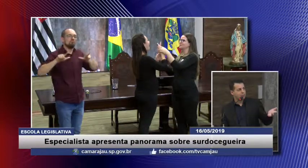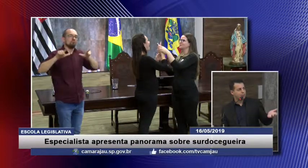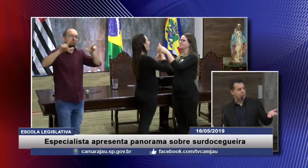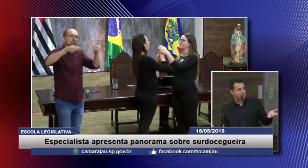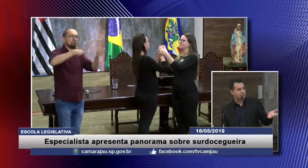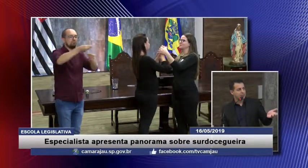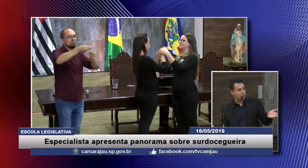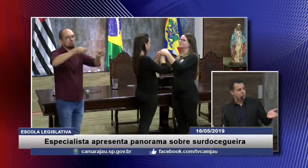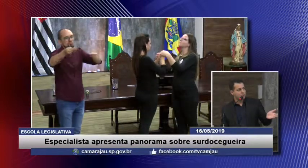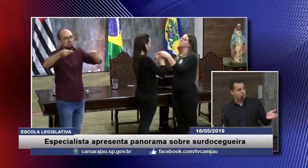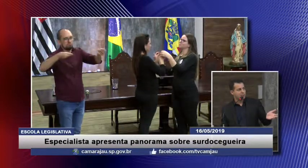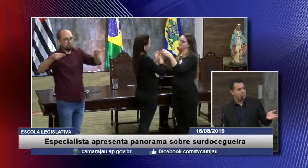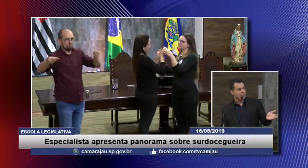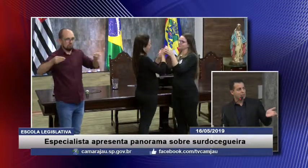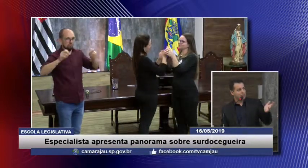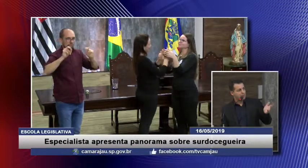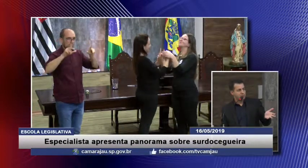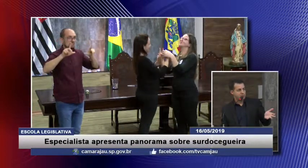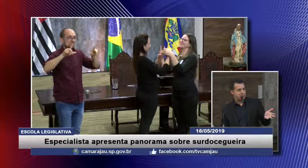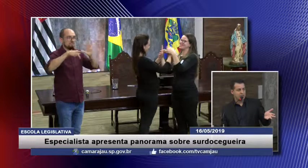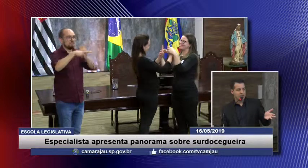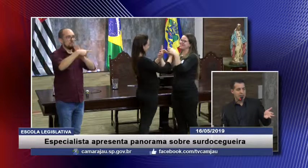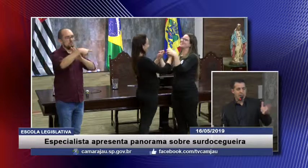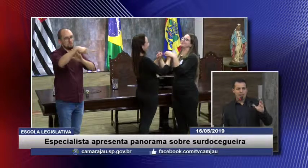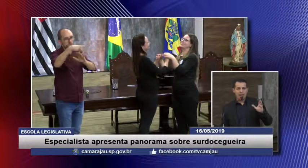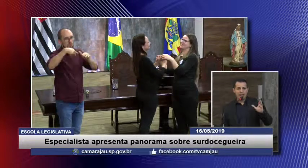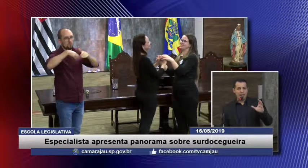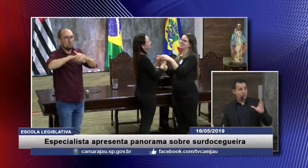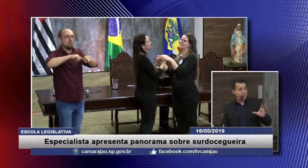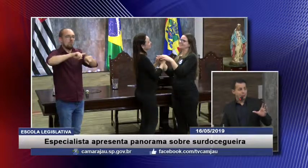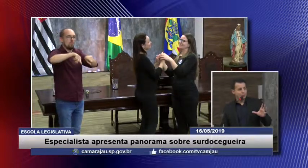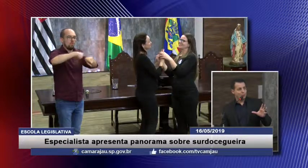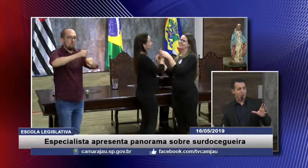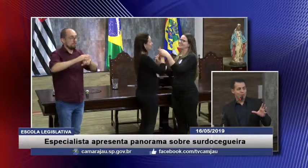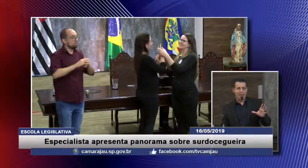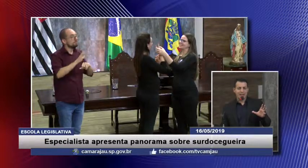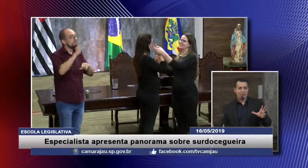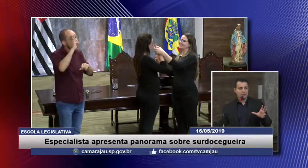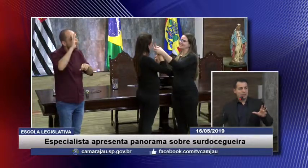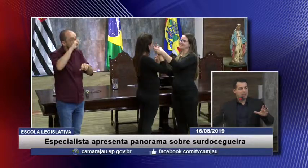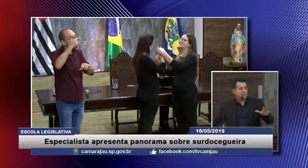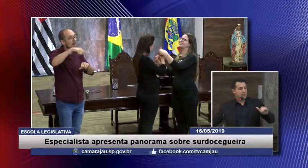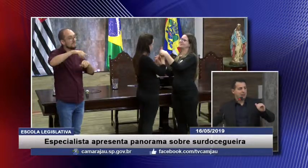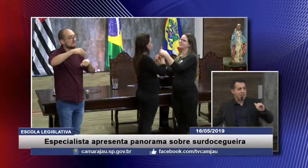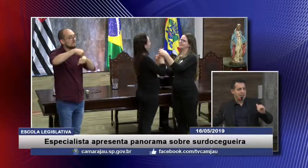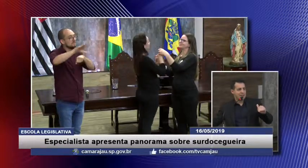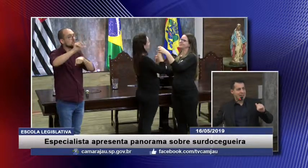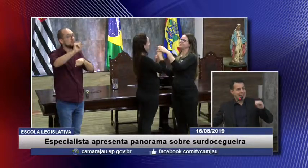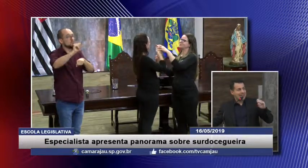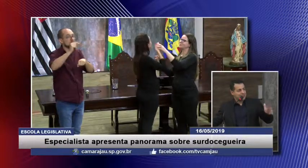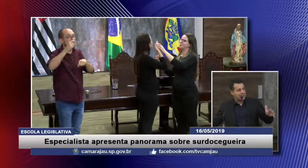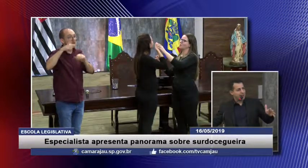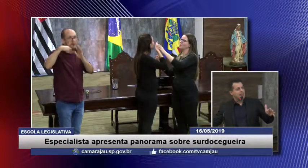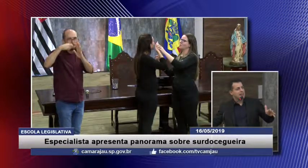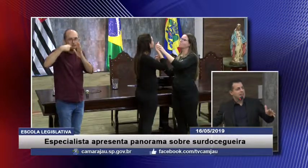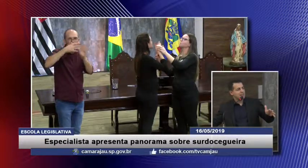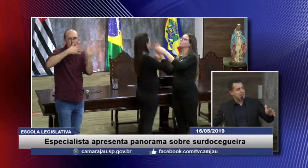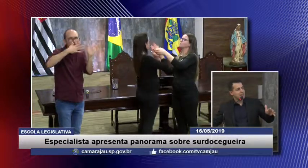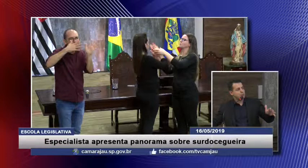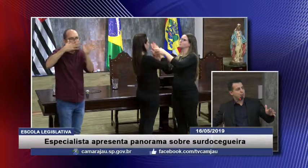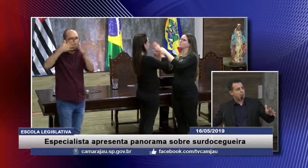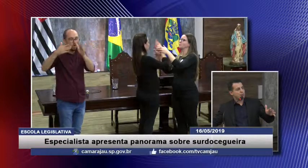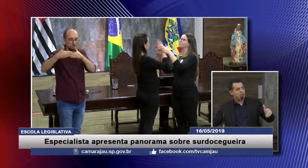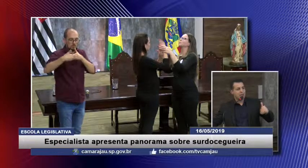que possa contar também como certificado para vocês. Lembrando, mais um recadinho, que esta palestra na íntegra